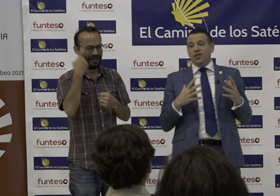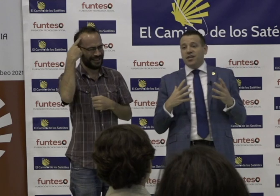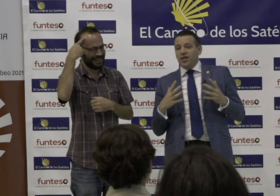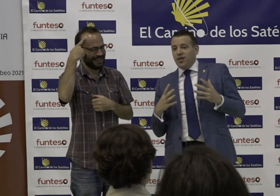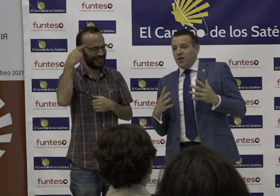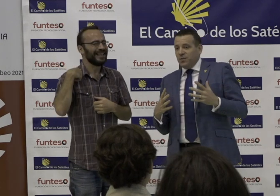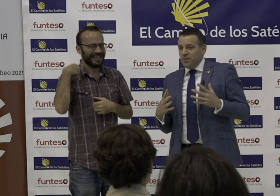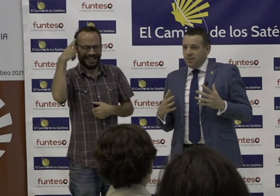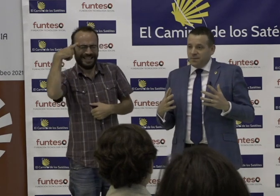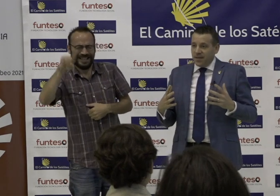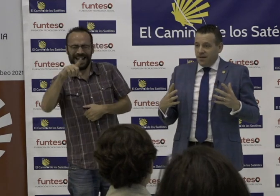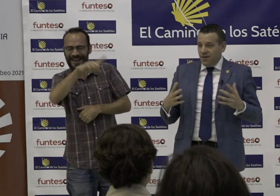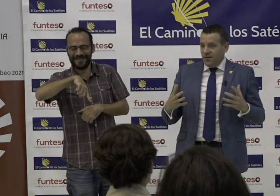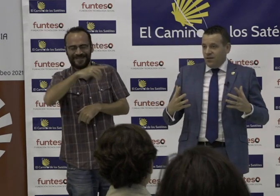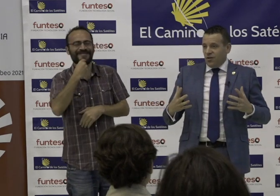que sois